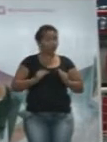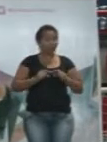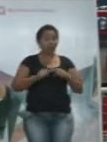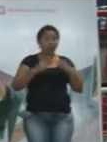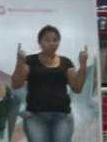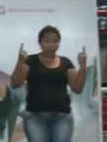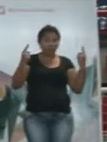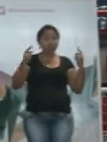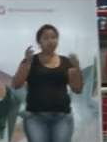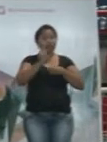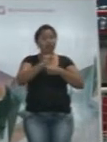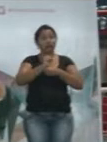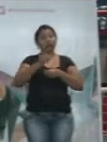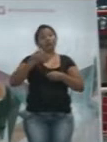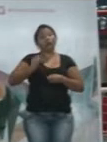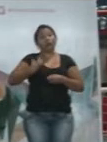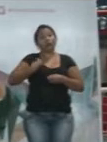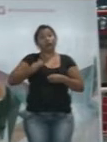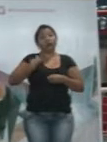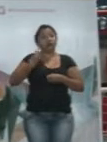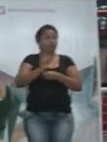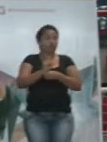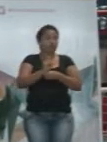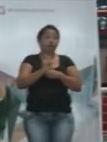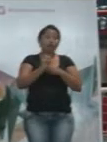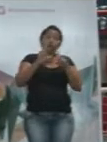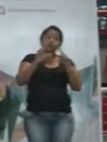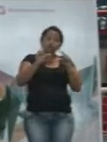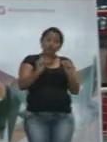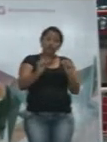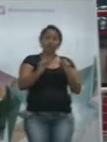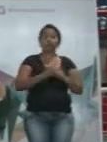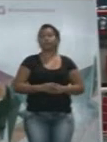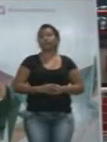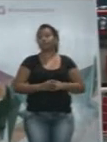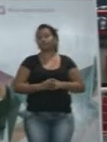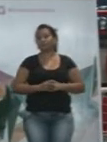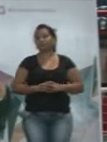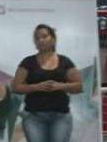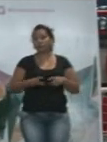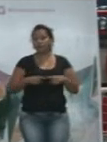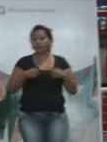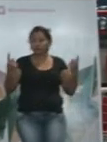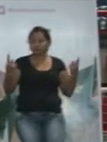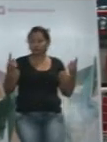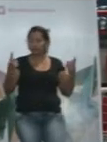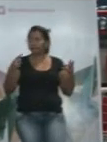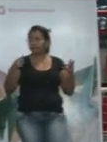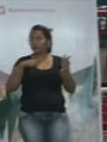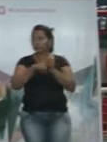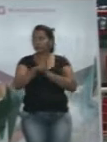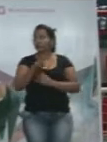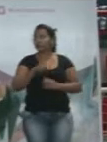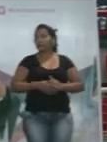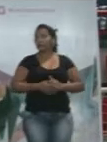peças torna-se o quê? Torna-se menor. Tá? Titi, então vamos aí ao que a tabelinha me